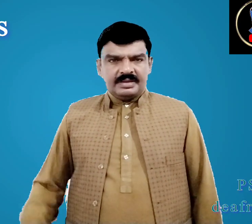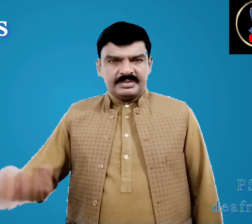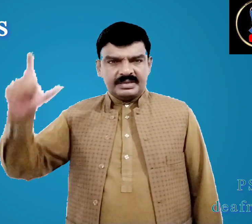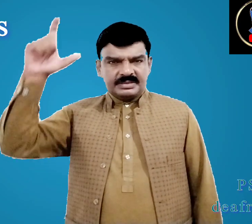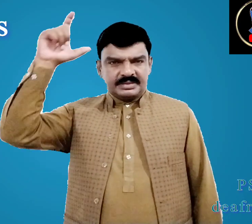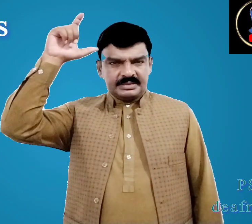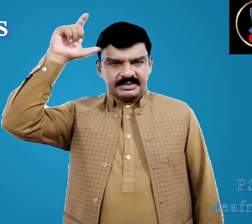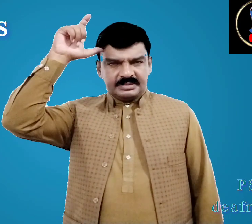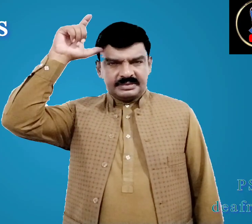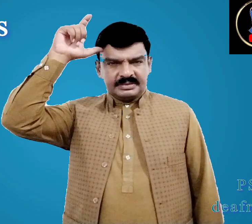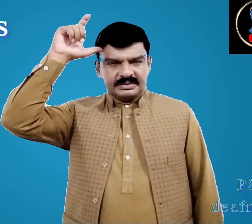एनिमल्स,